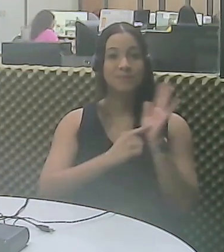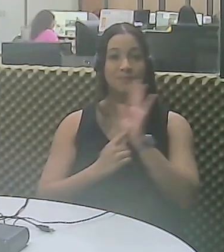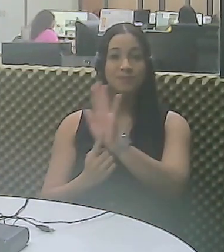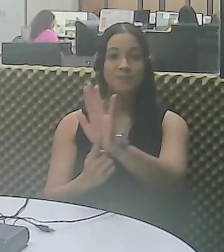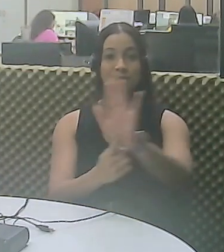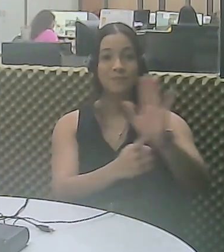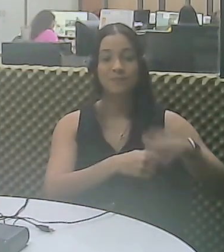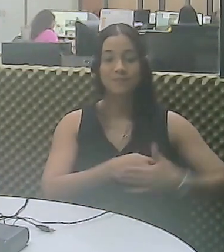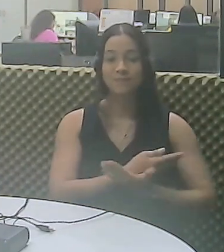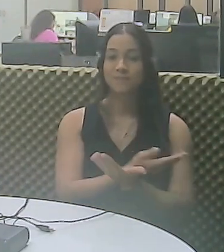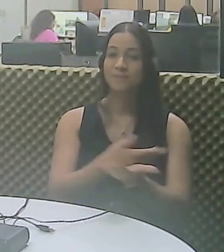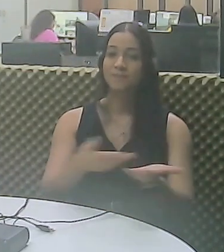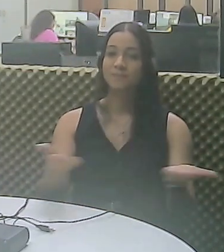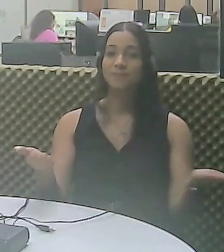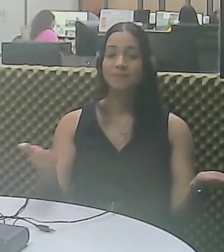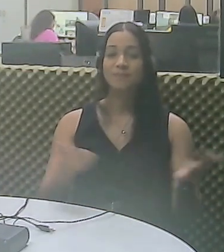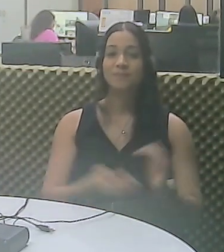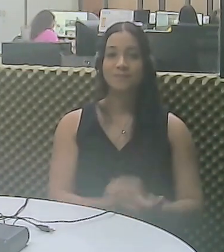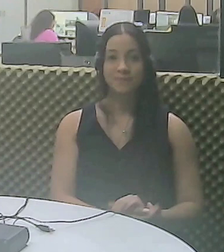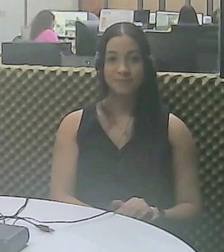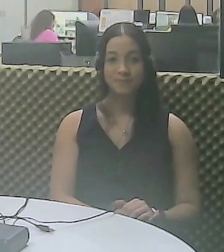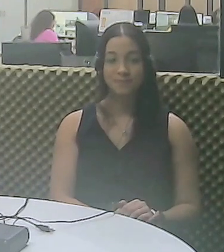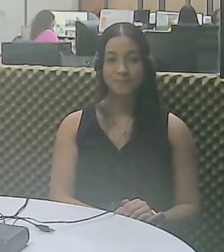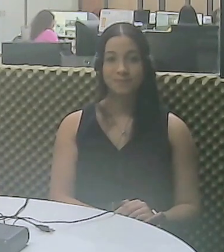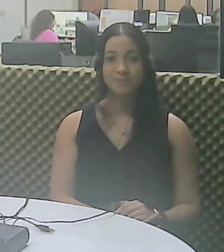Uberlândia no ar pra você.